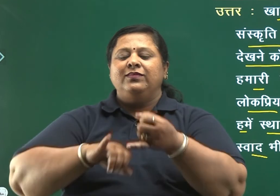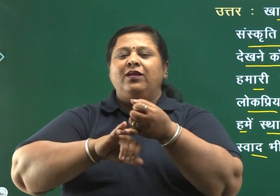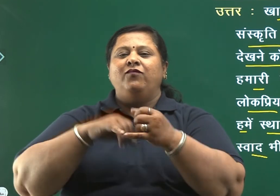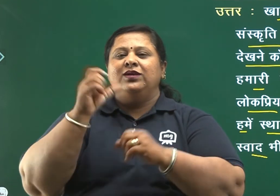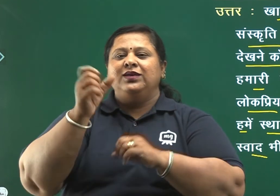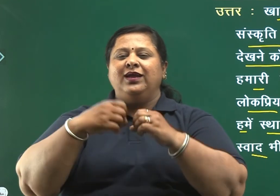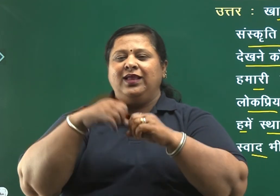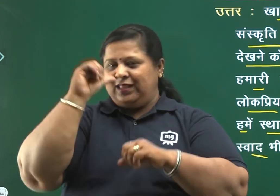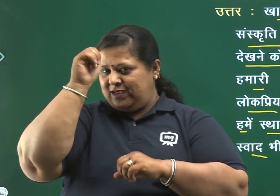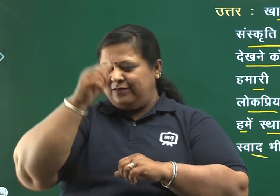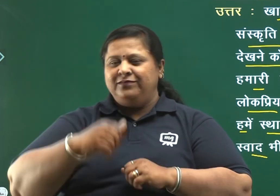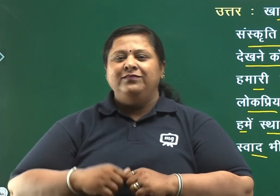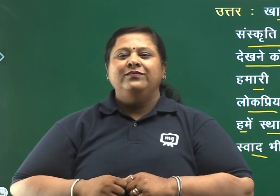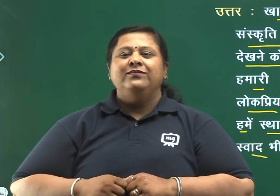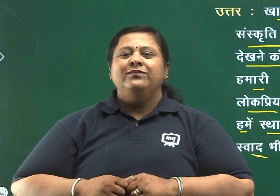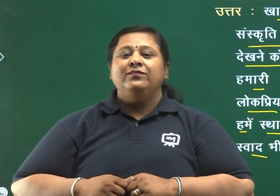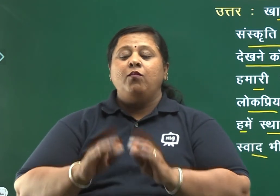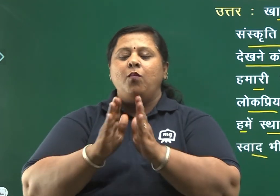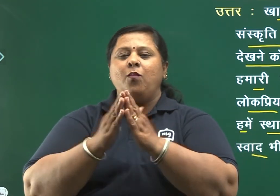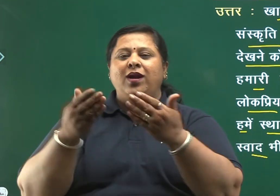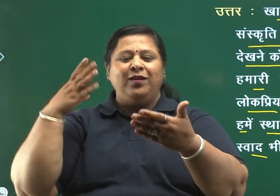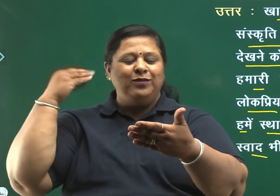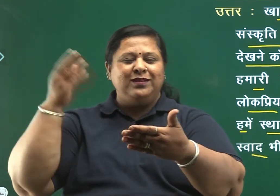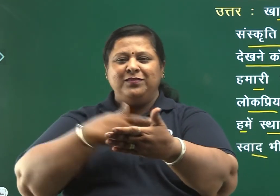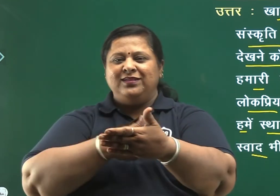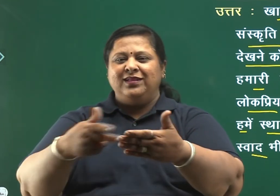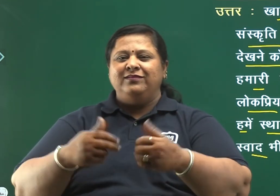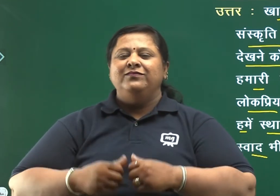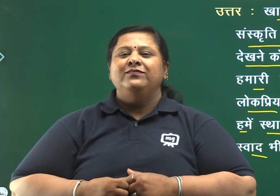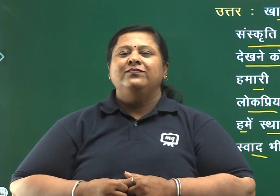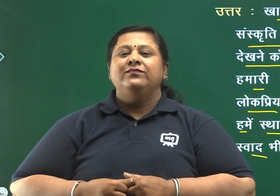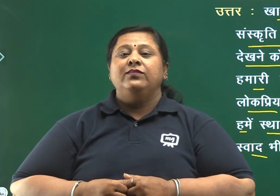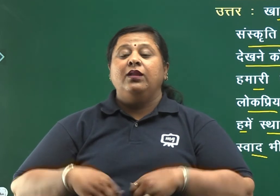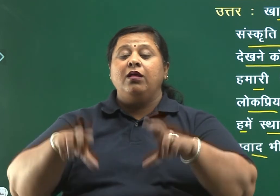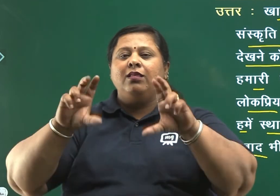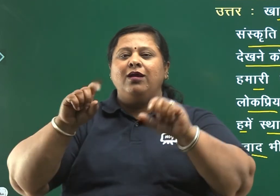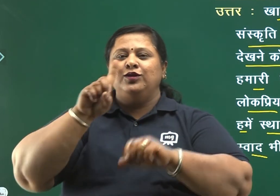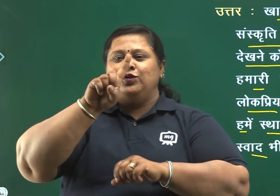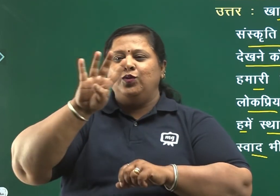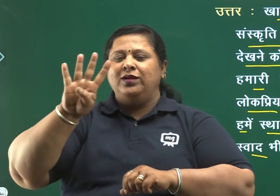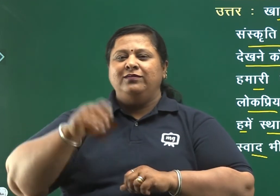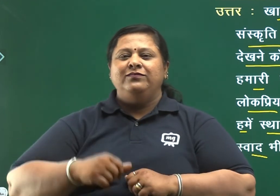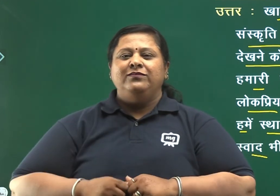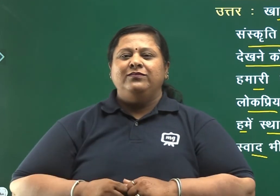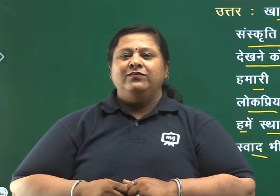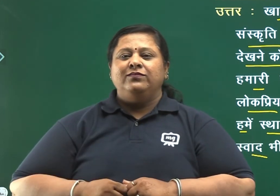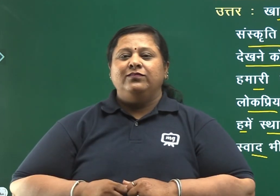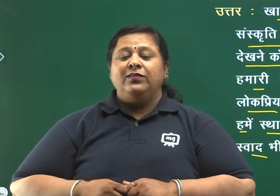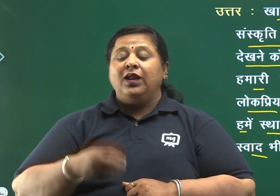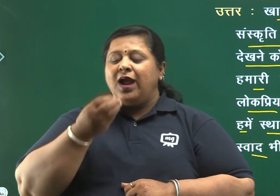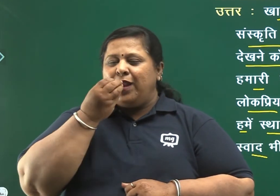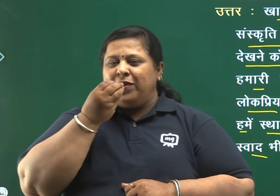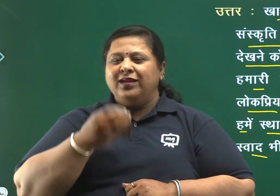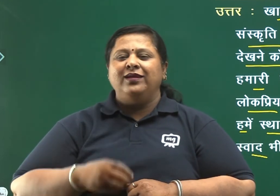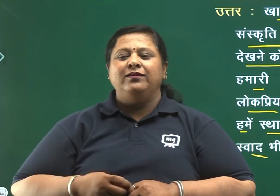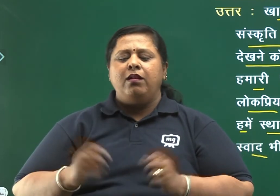विषय हिंदी पाठ्य पुस्तक वसंत के अध्याय 14 खान पान